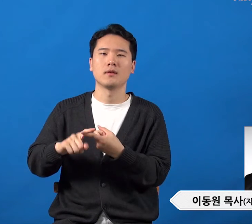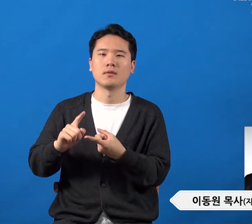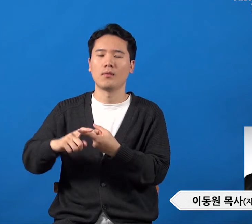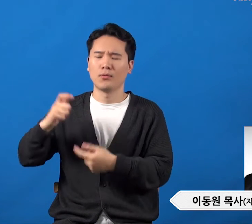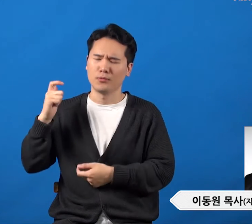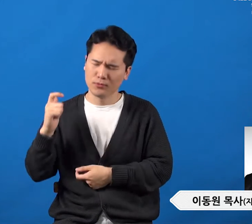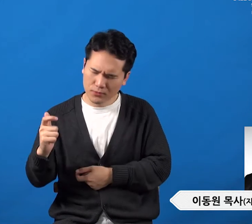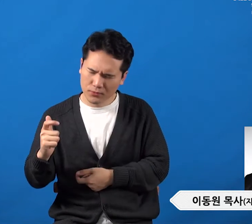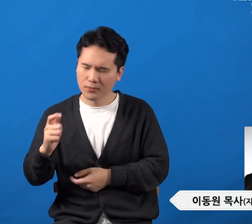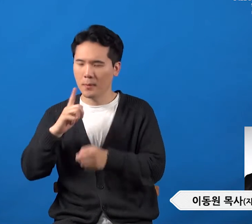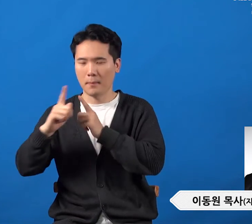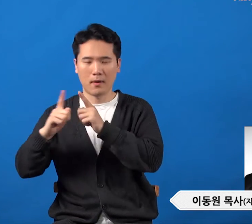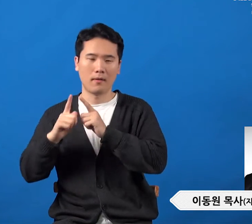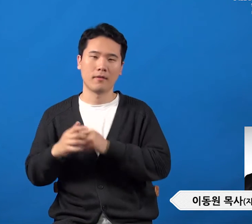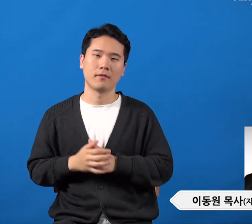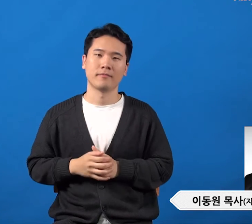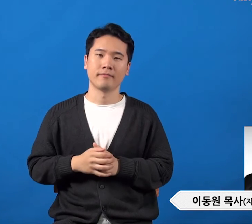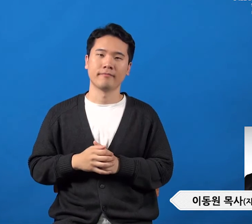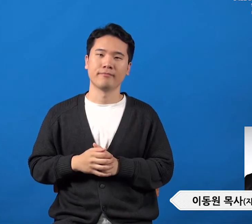사실입니다.